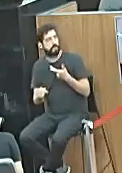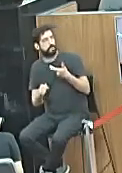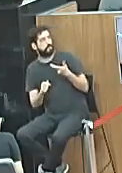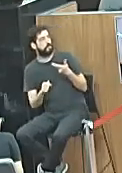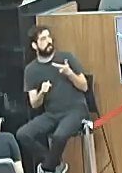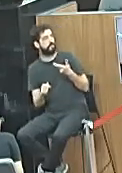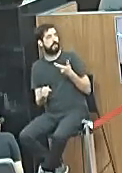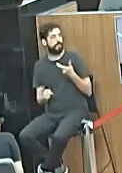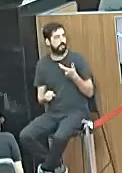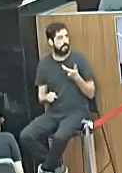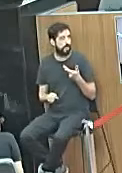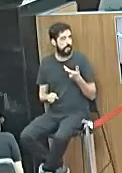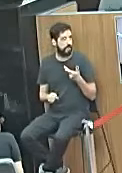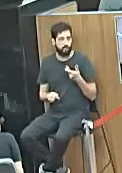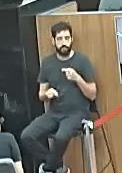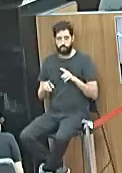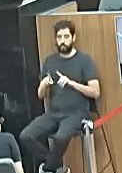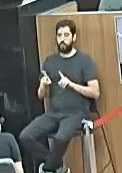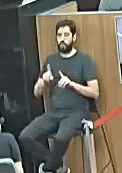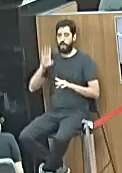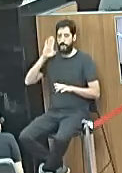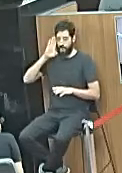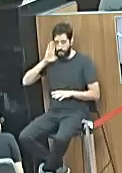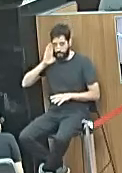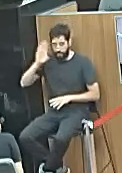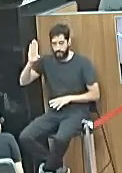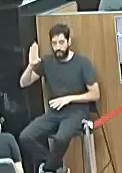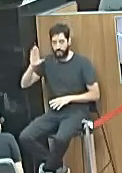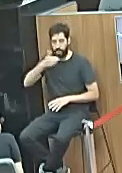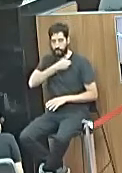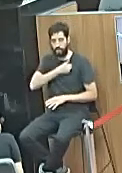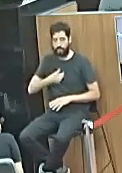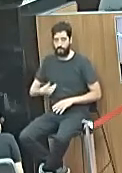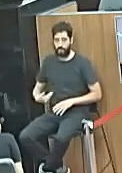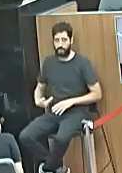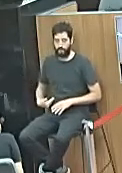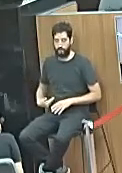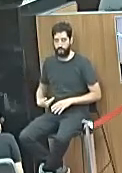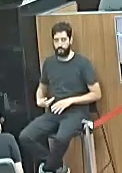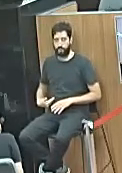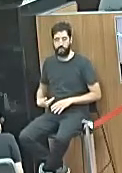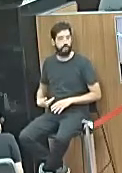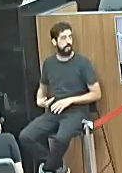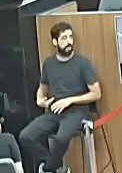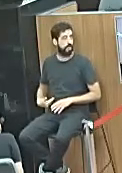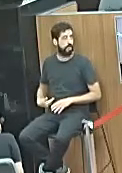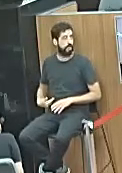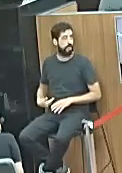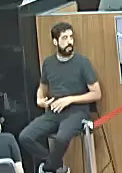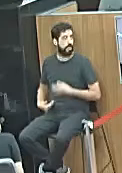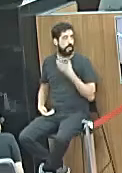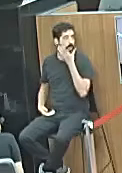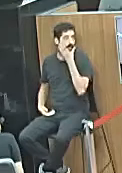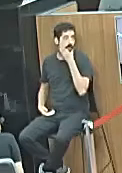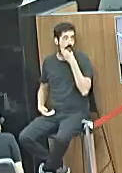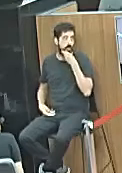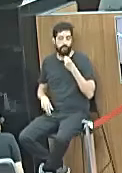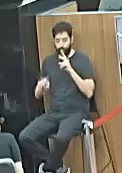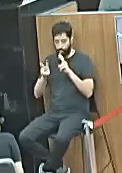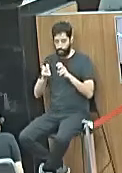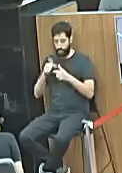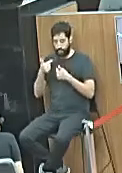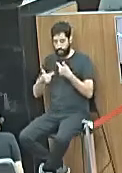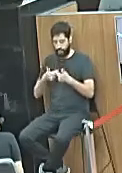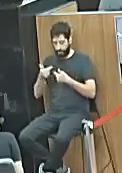não é prioridade do governo estão do governo estadual é a questão do